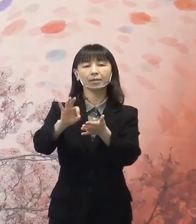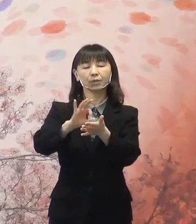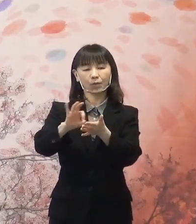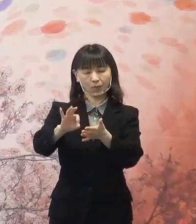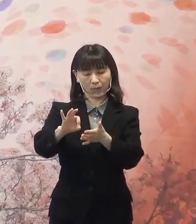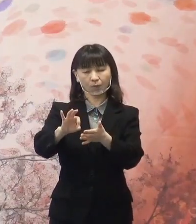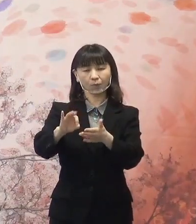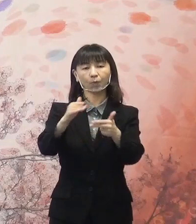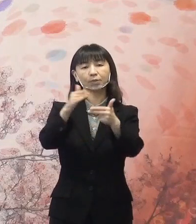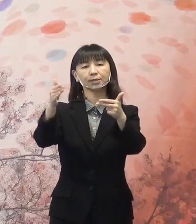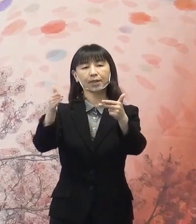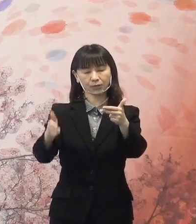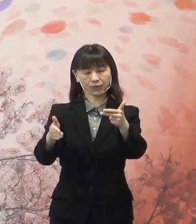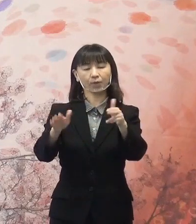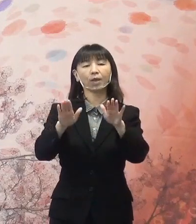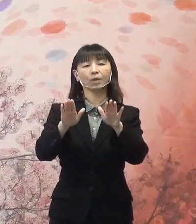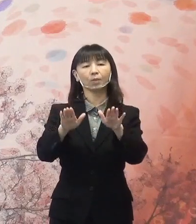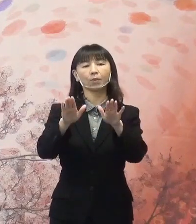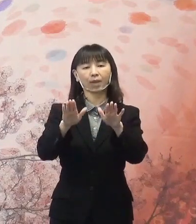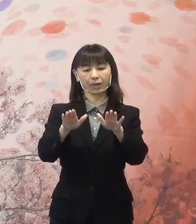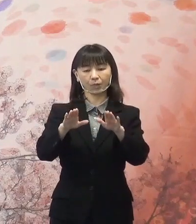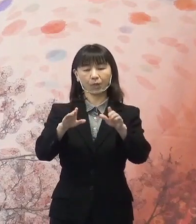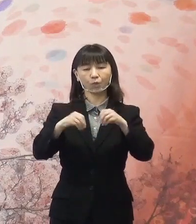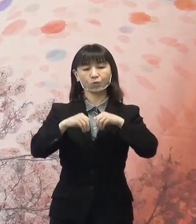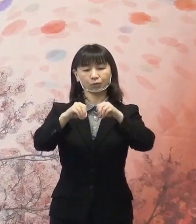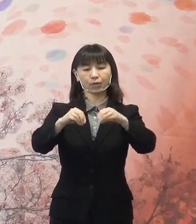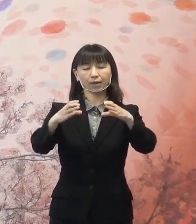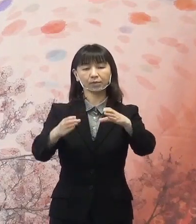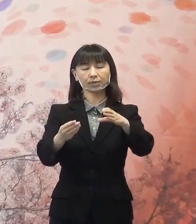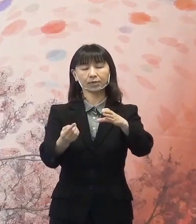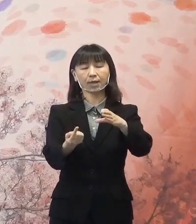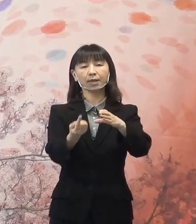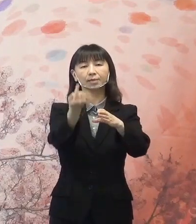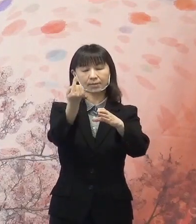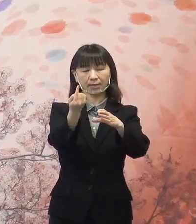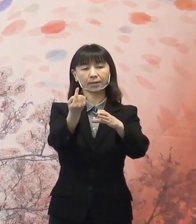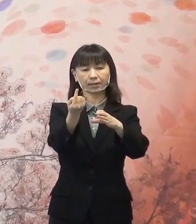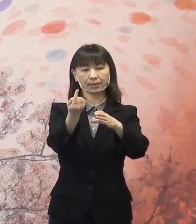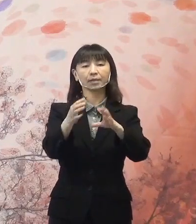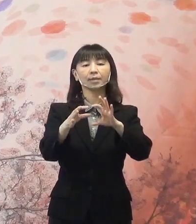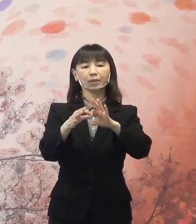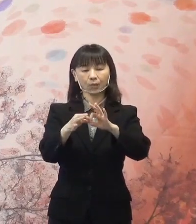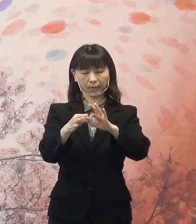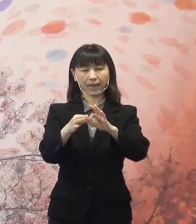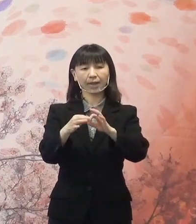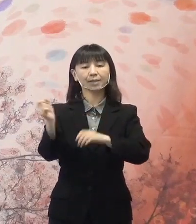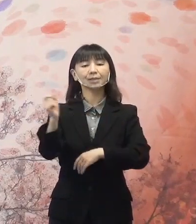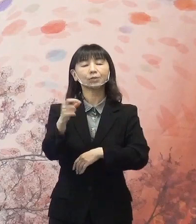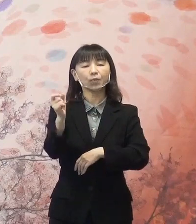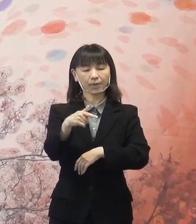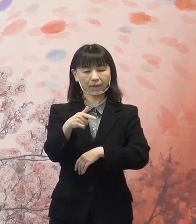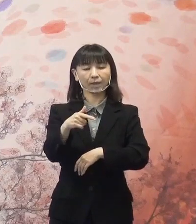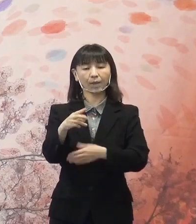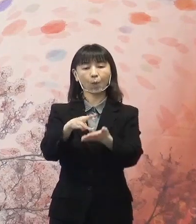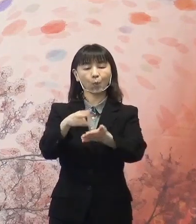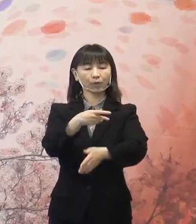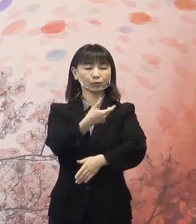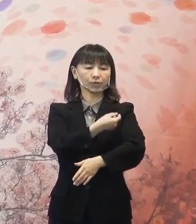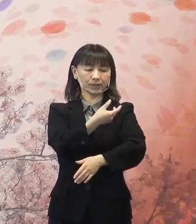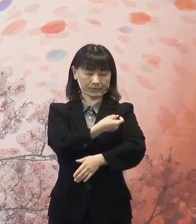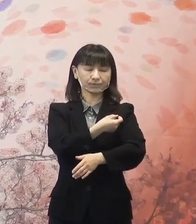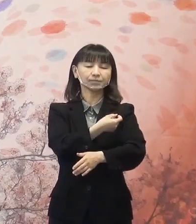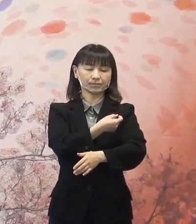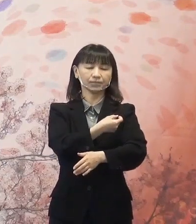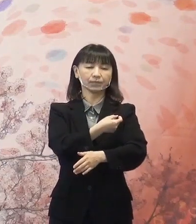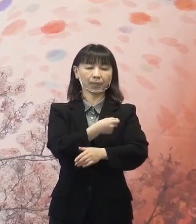設ということが今回のクラスターにつながっているということですから、なおさら急いでワクチンをお届けしなければいけない、そういうふうに思うものであ